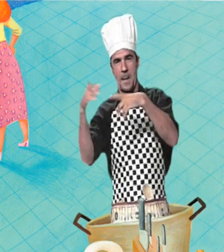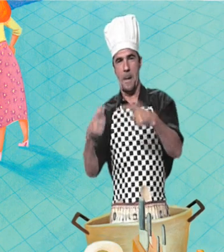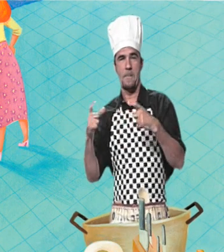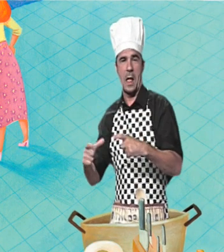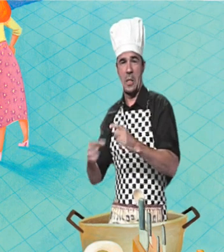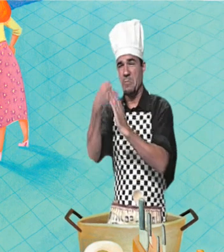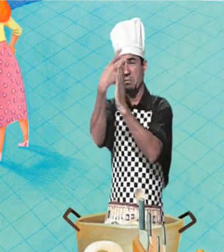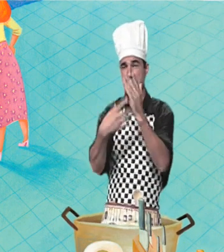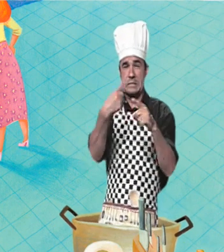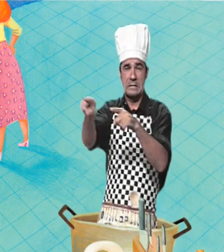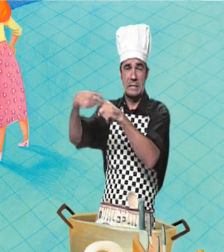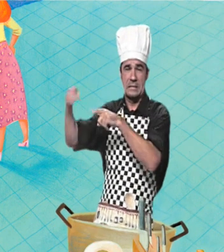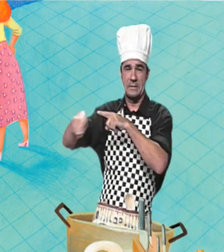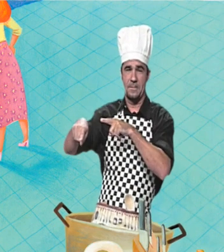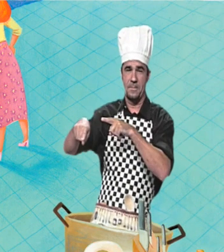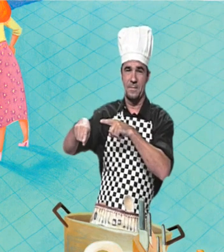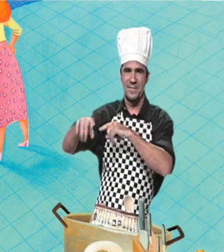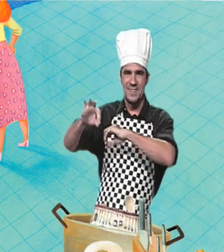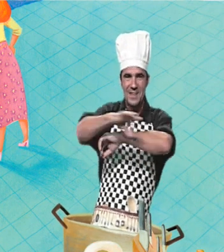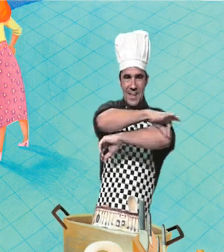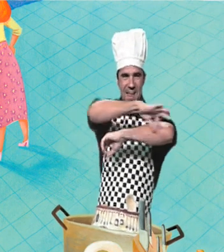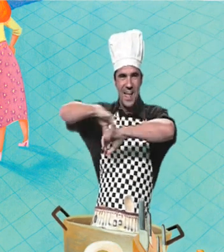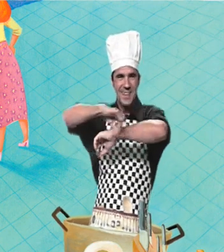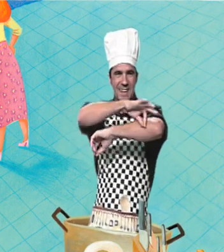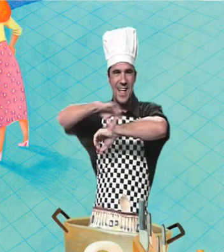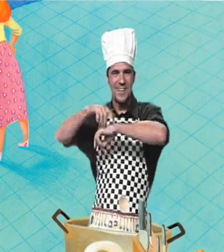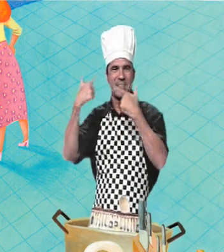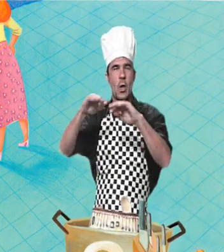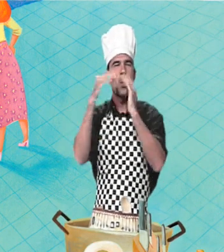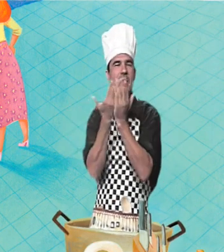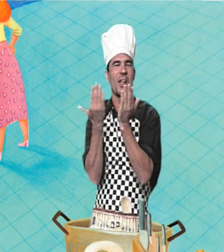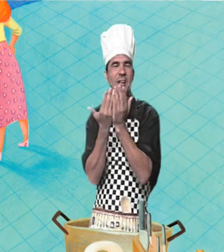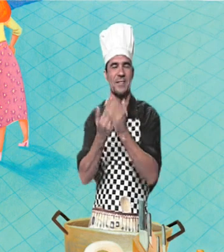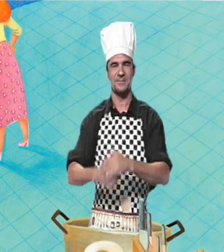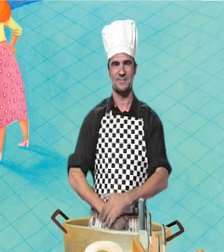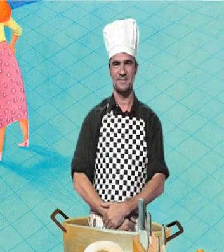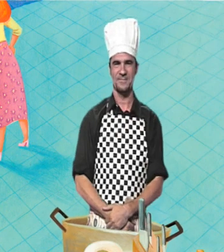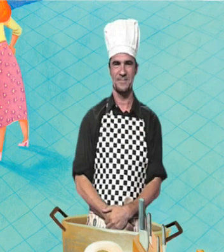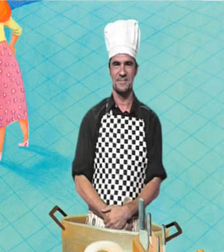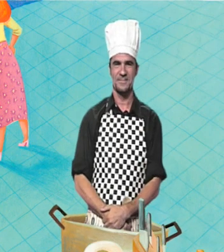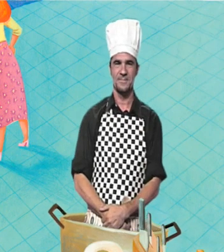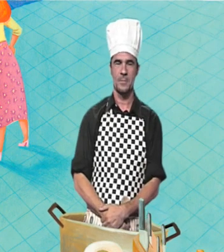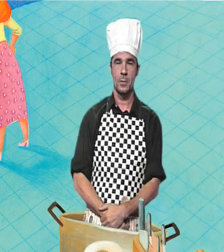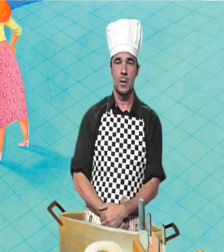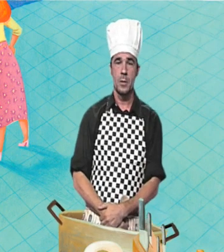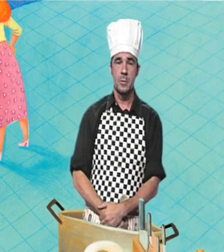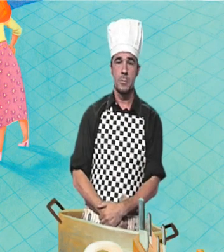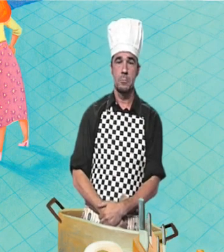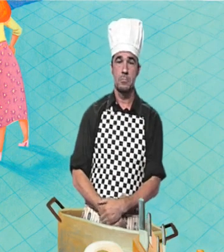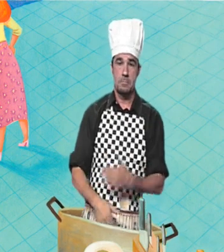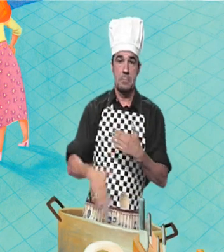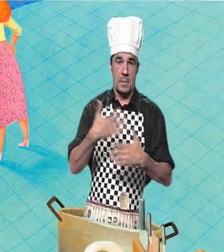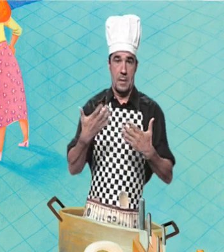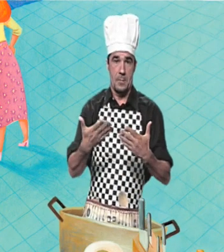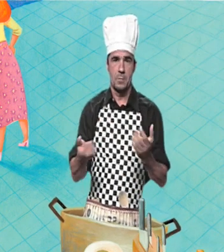els ingredients dels seus plats, es valia del regle de l'estoig de l'escola. I